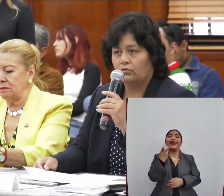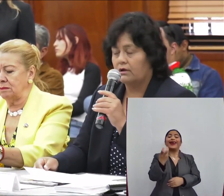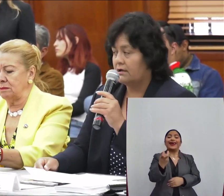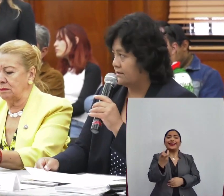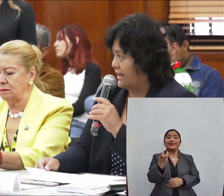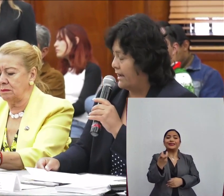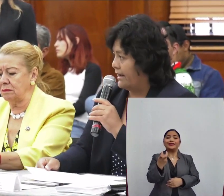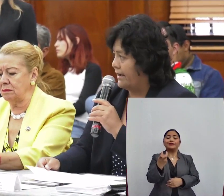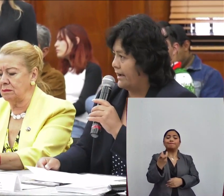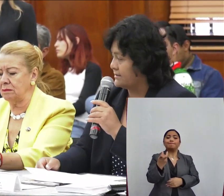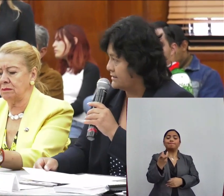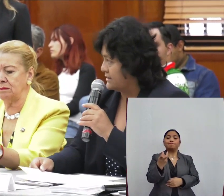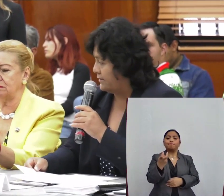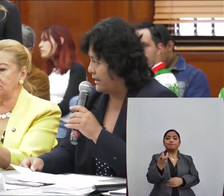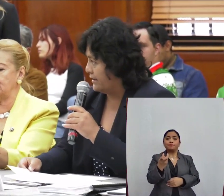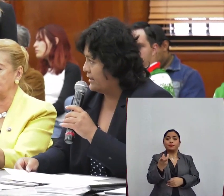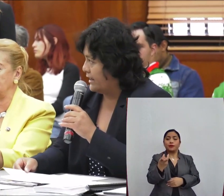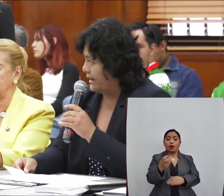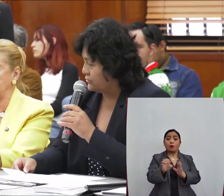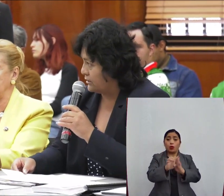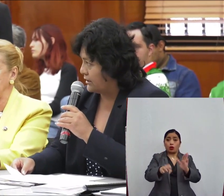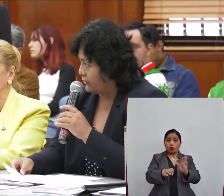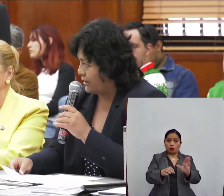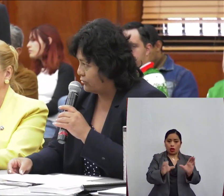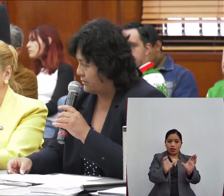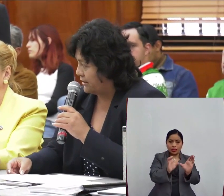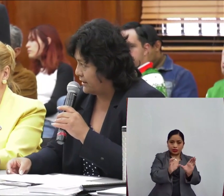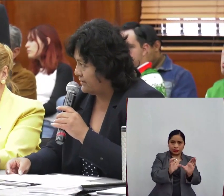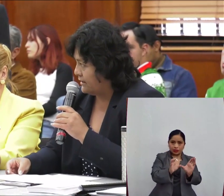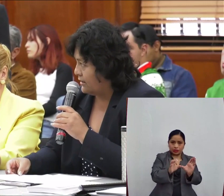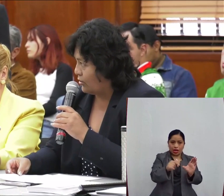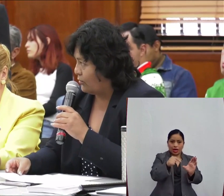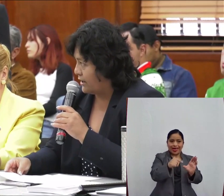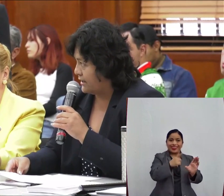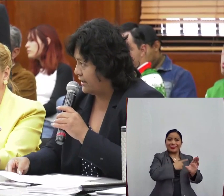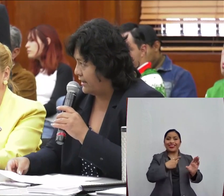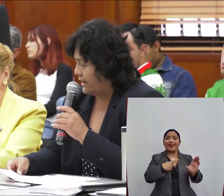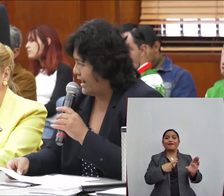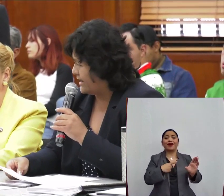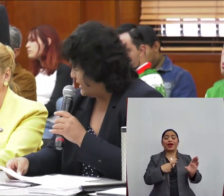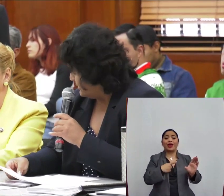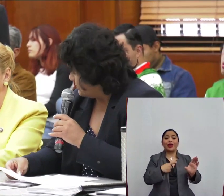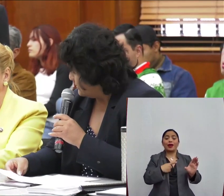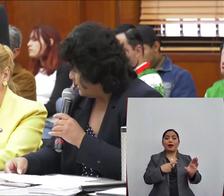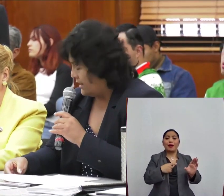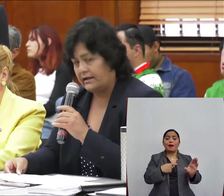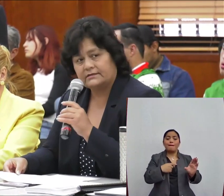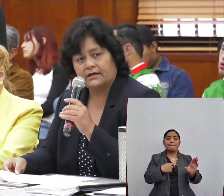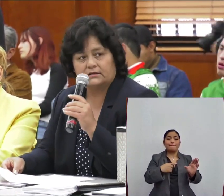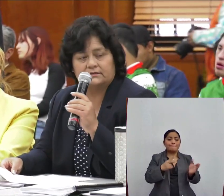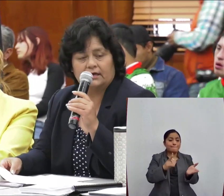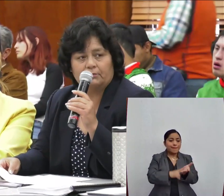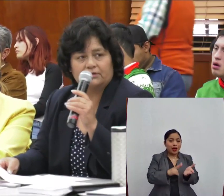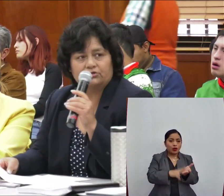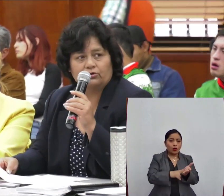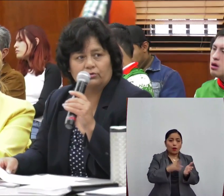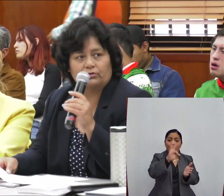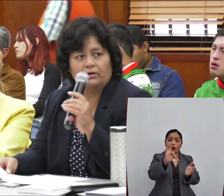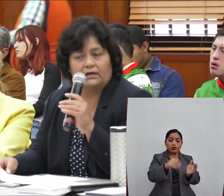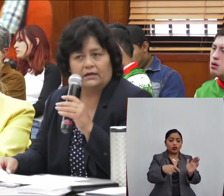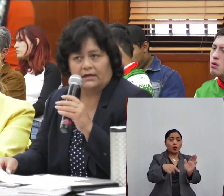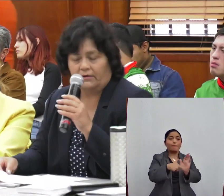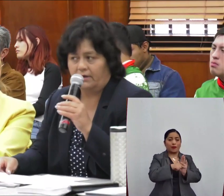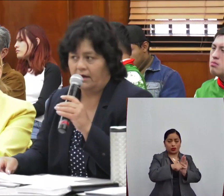costo sea accesible al ciudadano que lo tramita. Como aquí ayer se